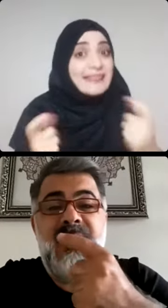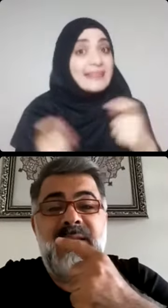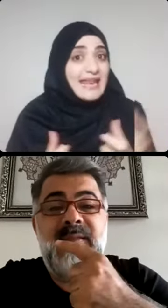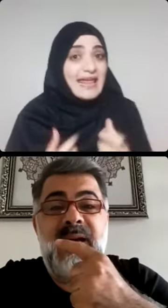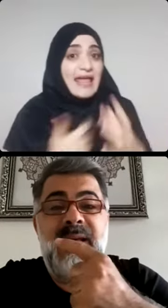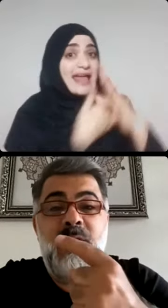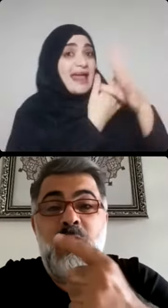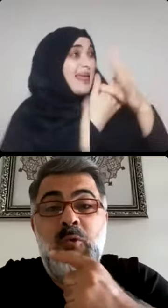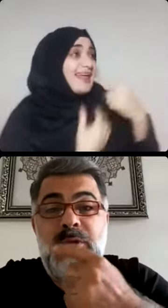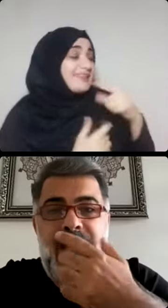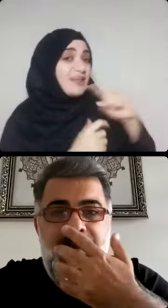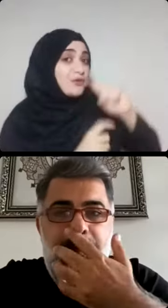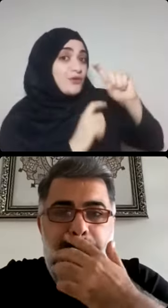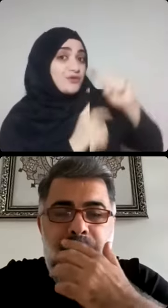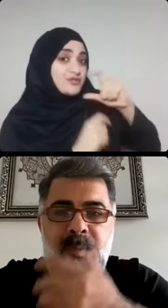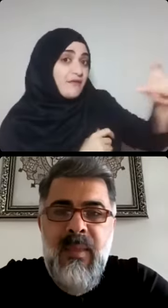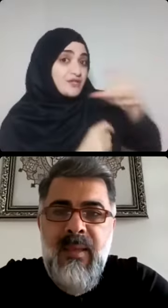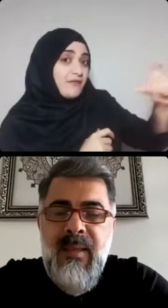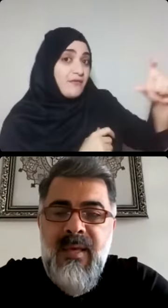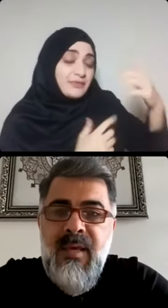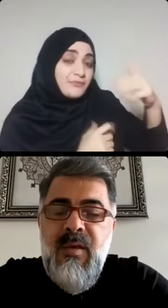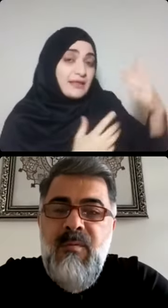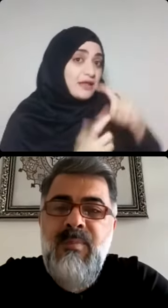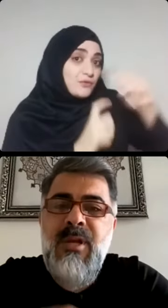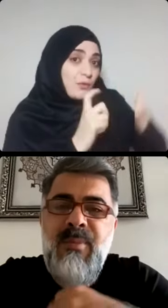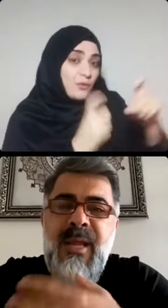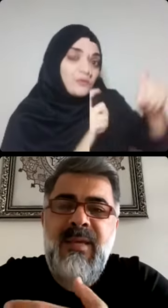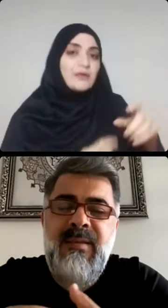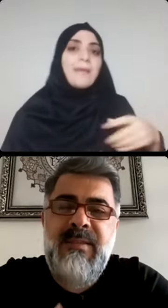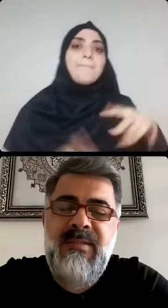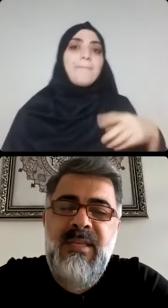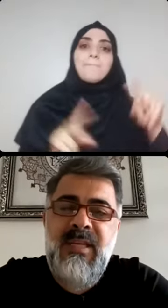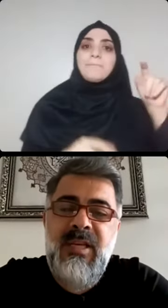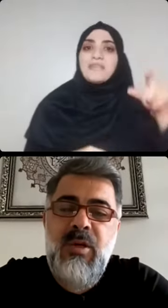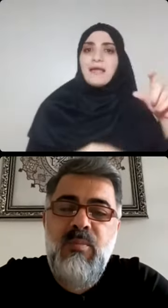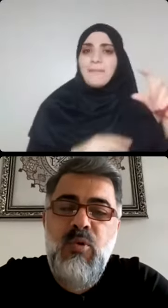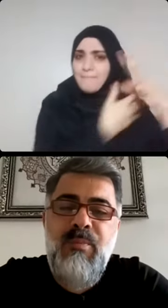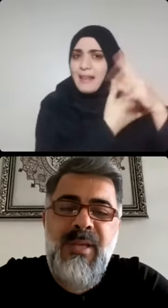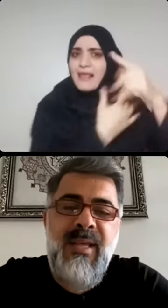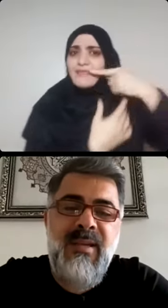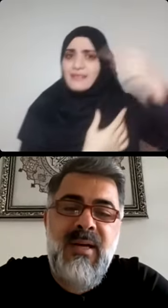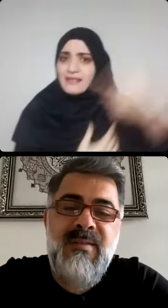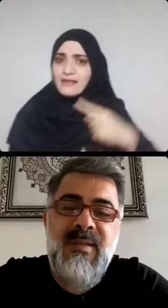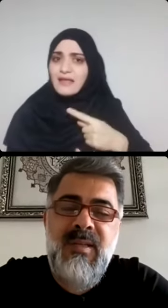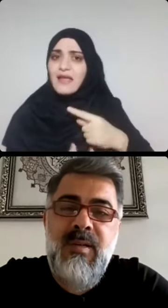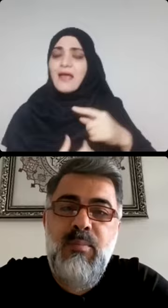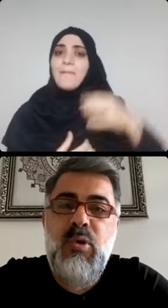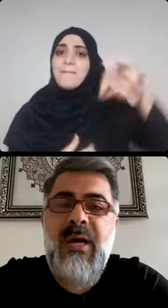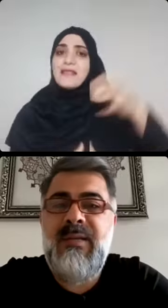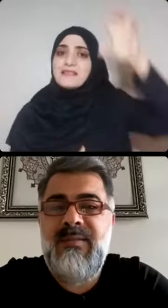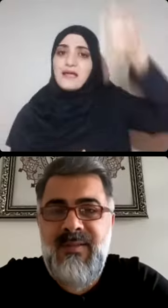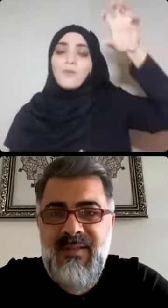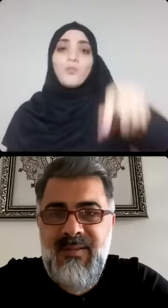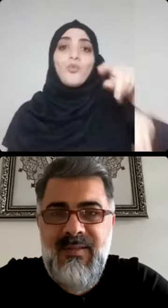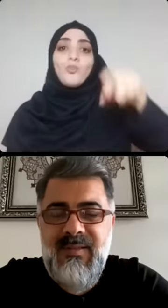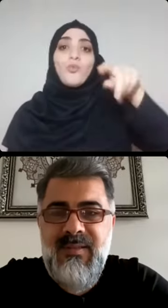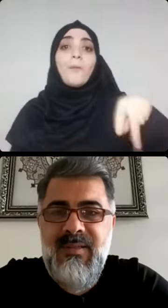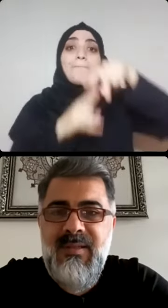Mescid-i Aksa'ya, Kudüs'e. Ve bir binek getirdi. Bu bineğin adı Burak'tı.